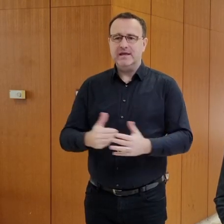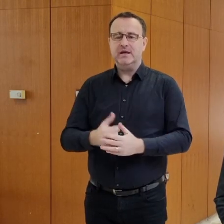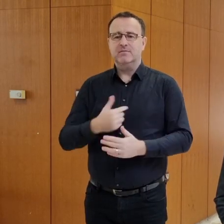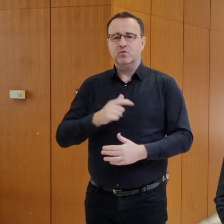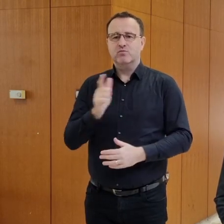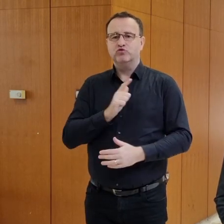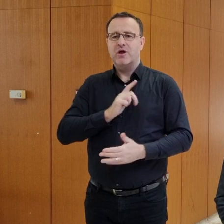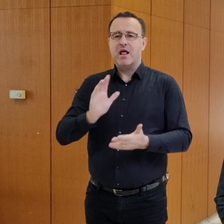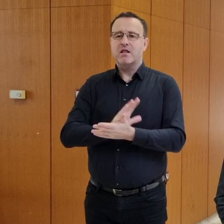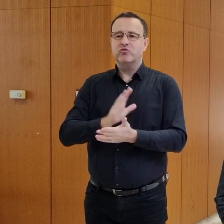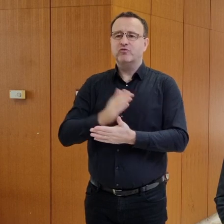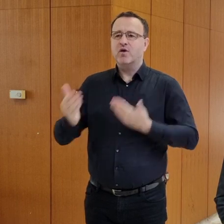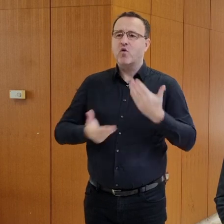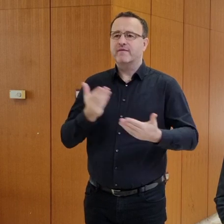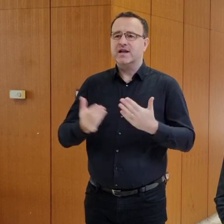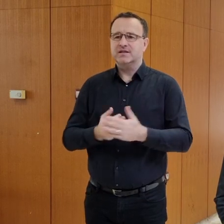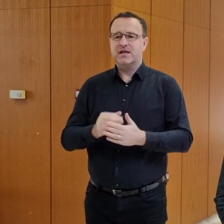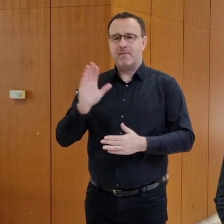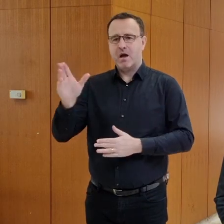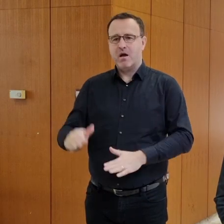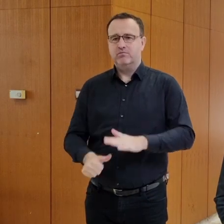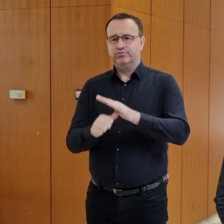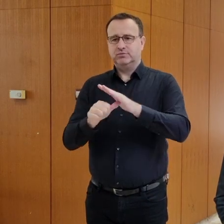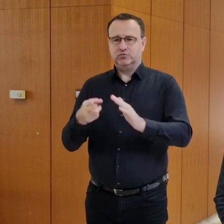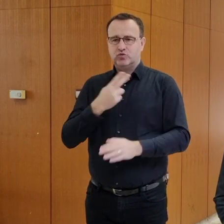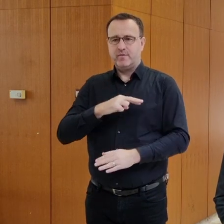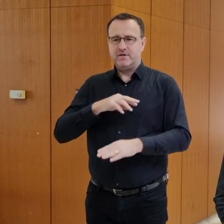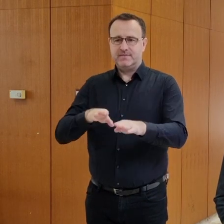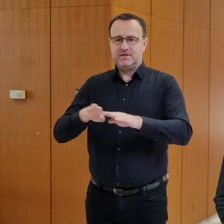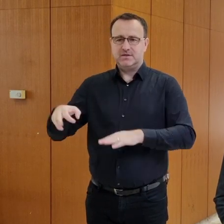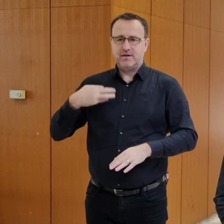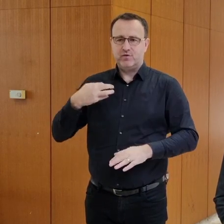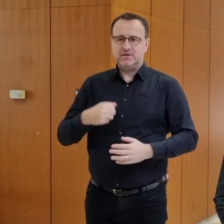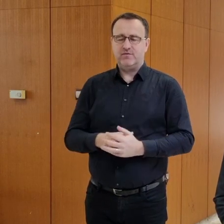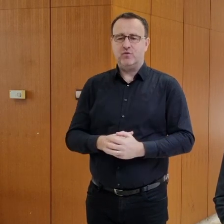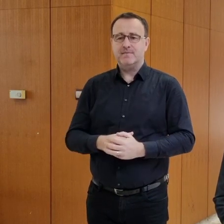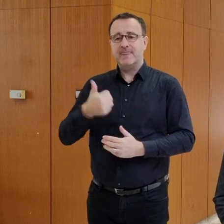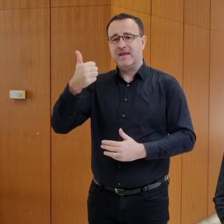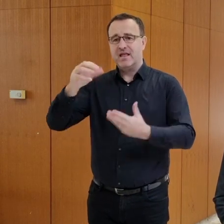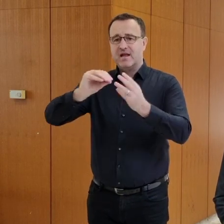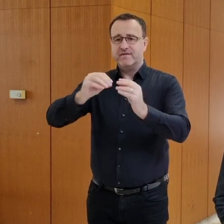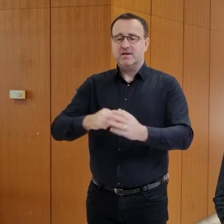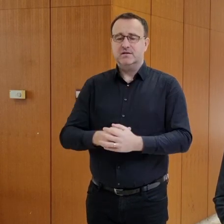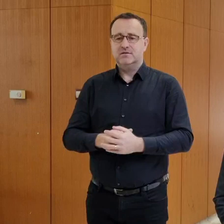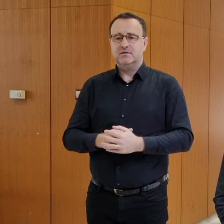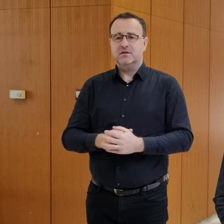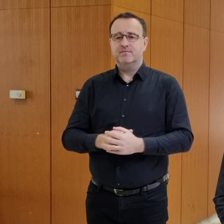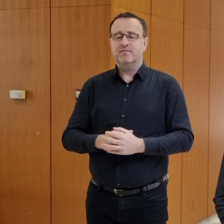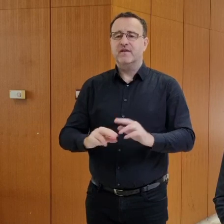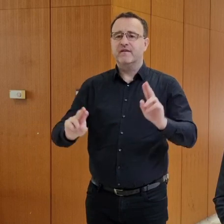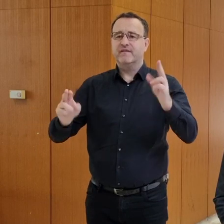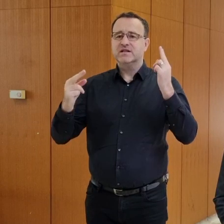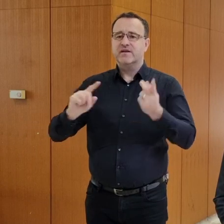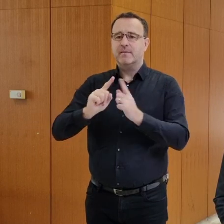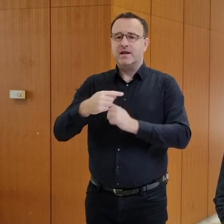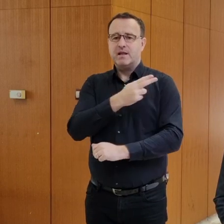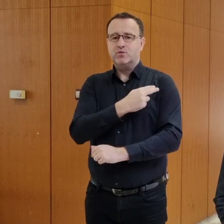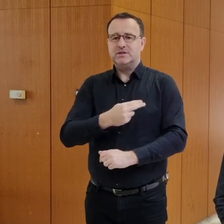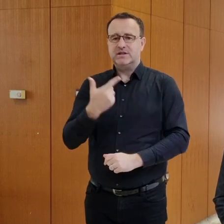tlačovú konferenciu, ktorú budú mať štatutári rezortu zdravotníctva. Jedna vec, ktorá sa týka víziev pre nemocnice za